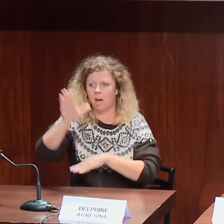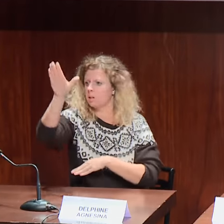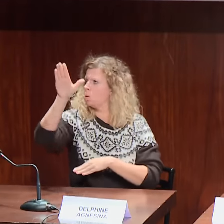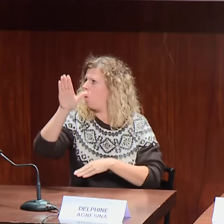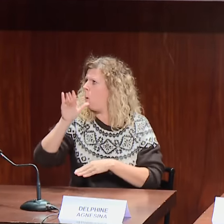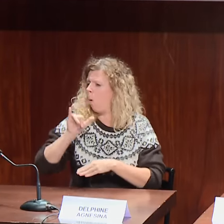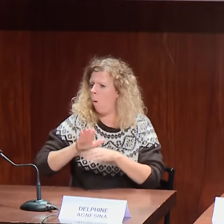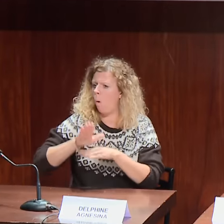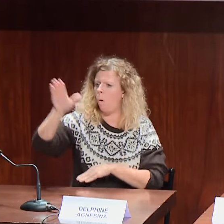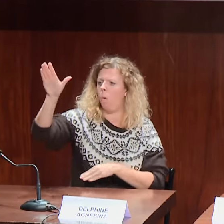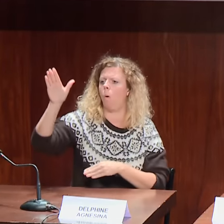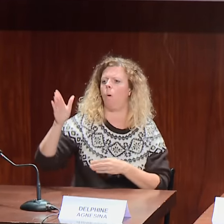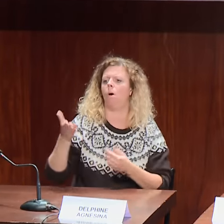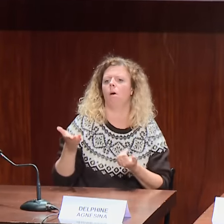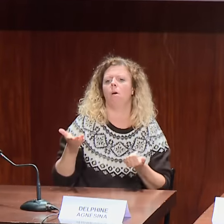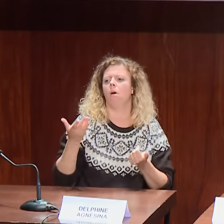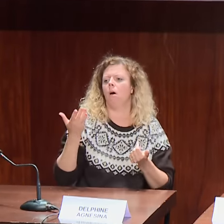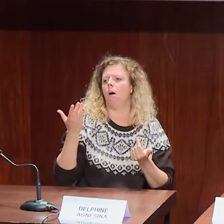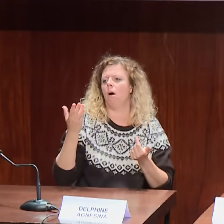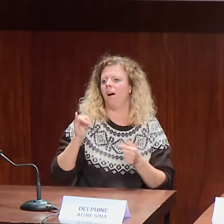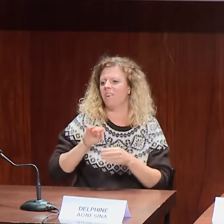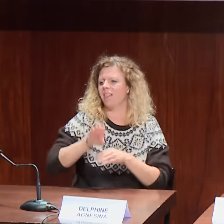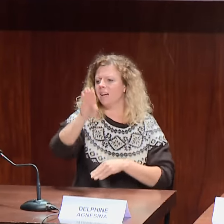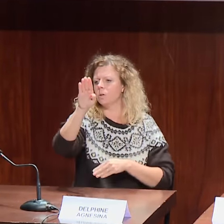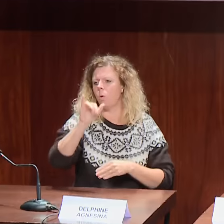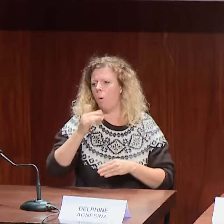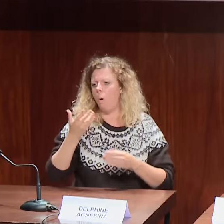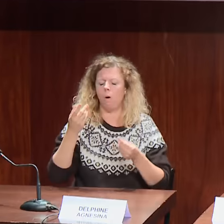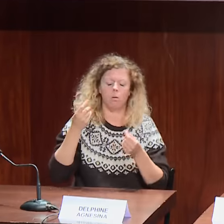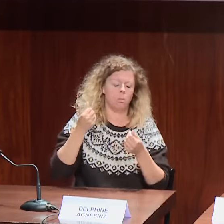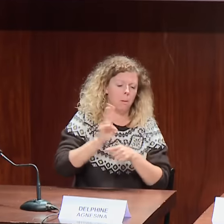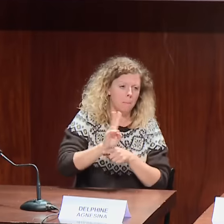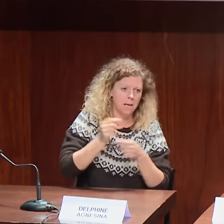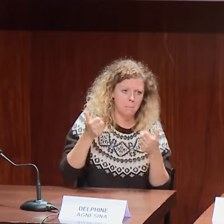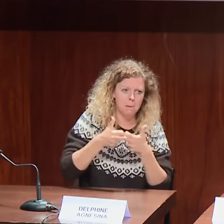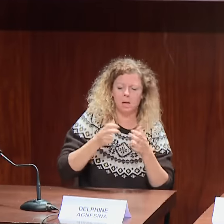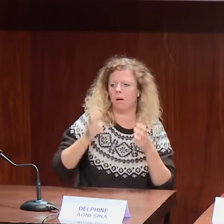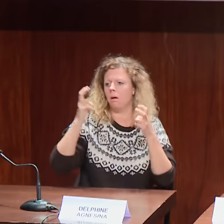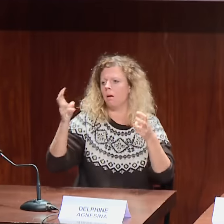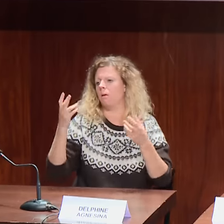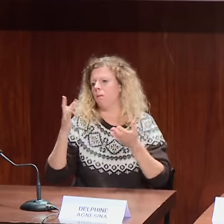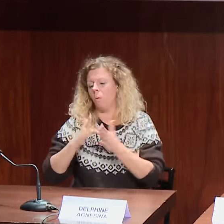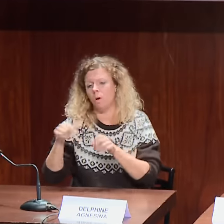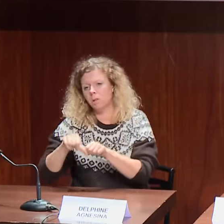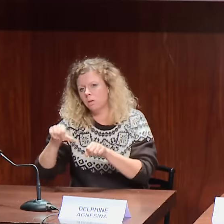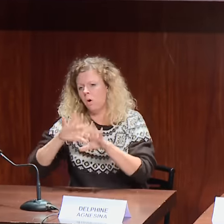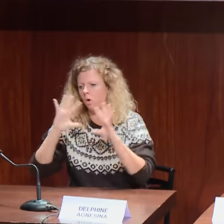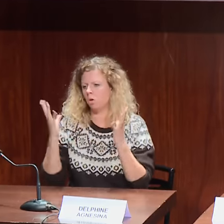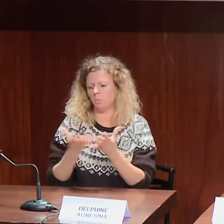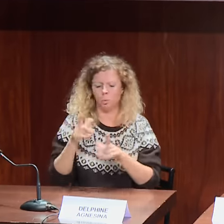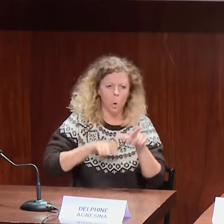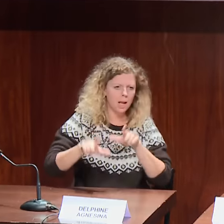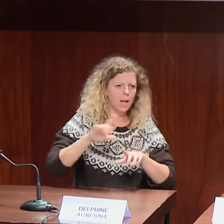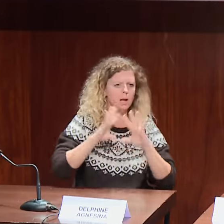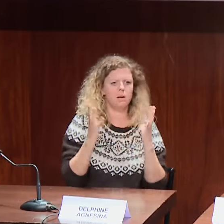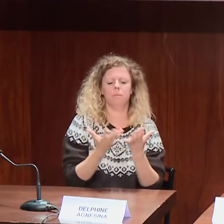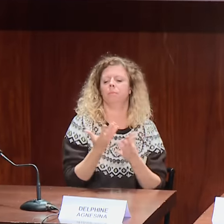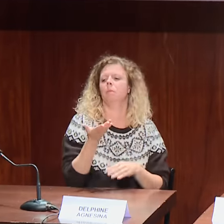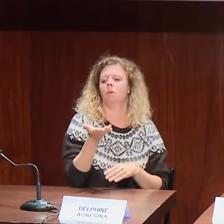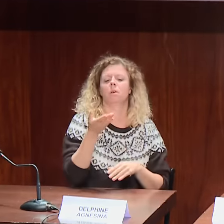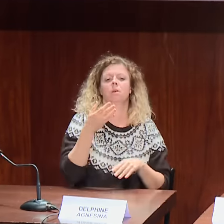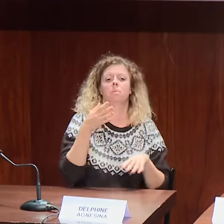problèmes économiques, il y a aussi l'inflation, ouais, enfin... Après, il y a la gestion des